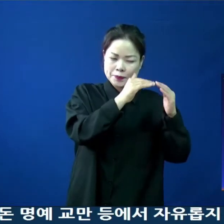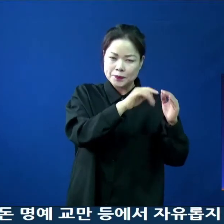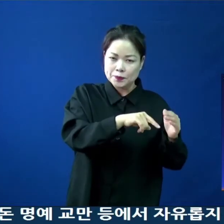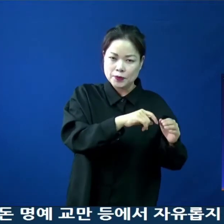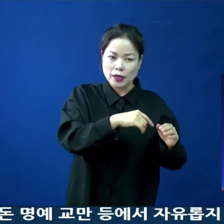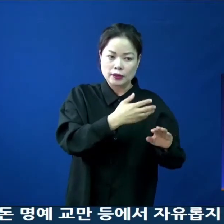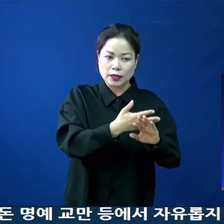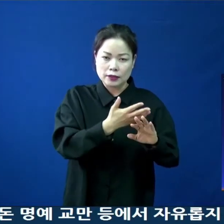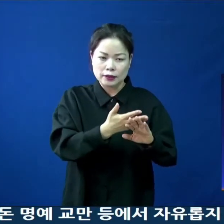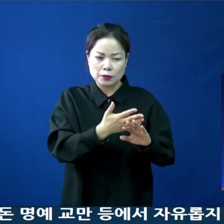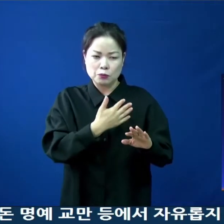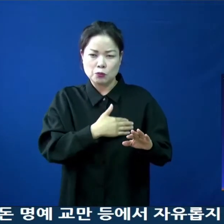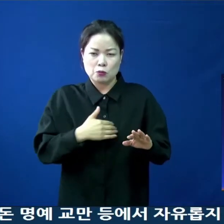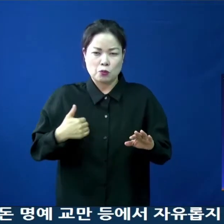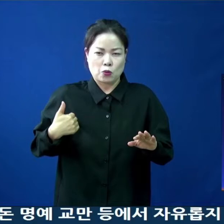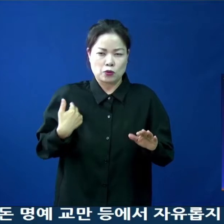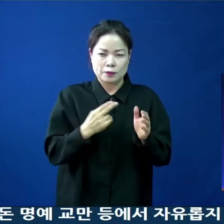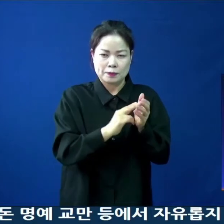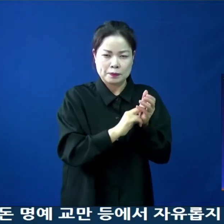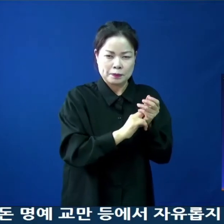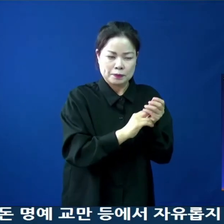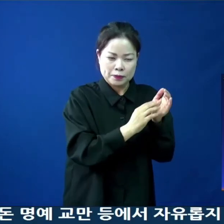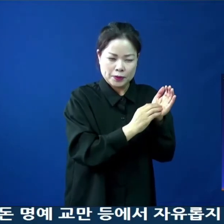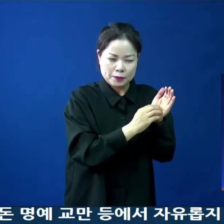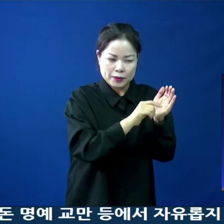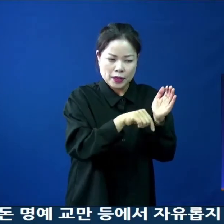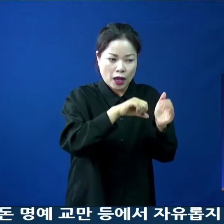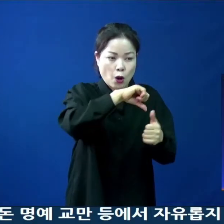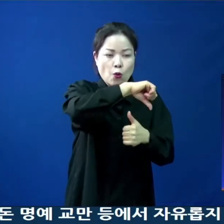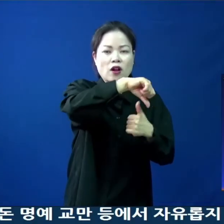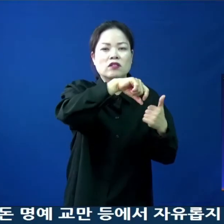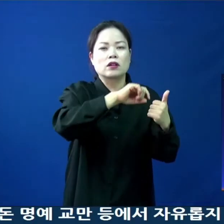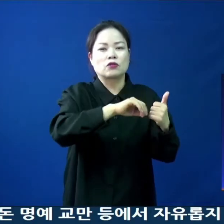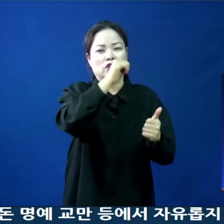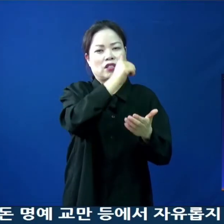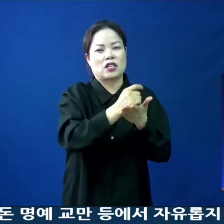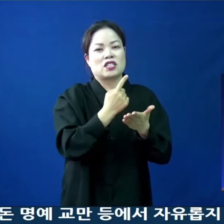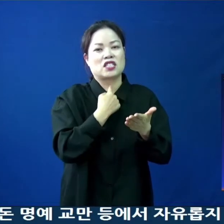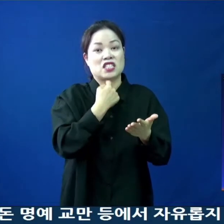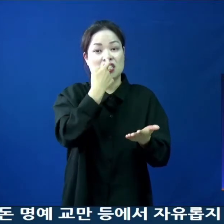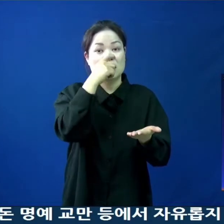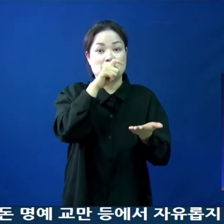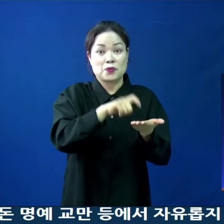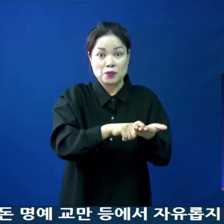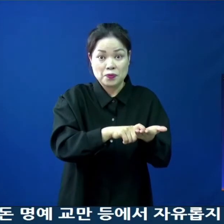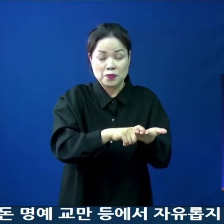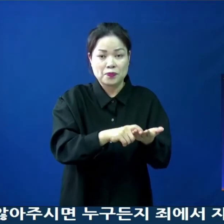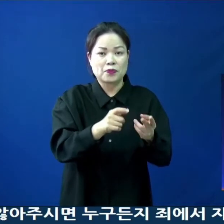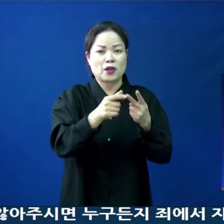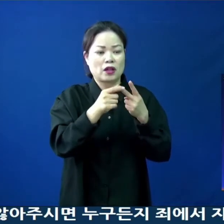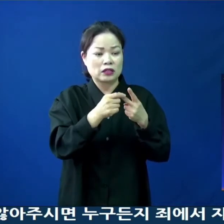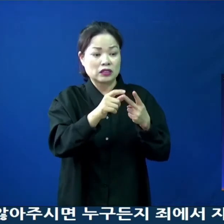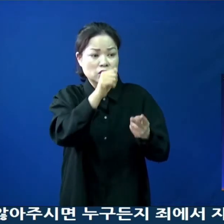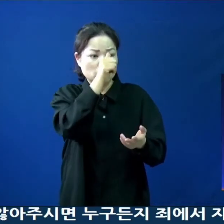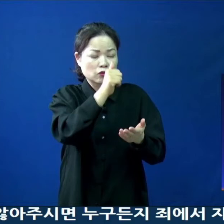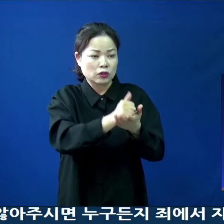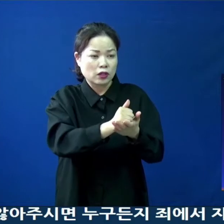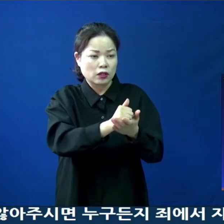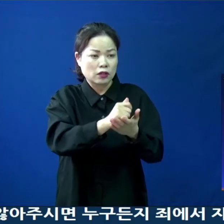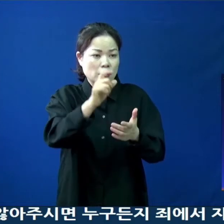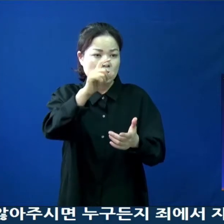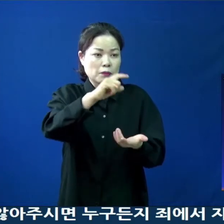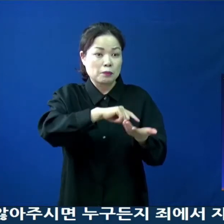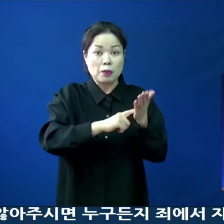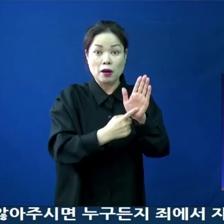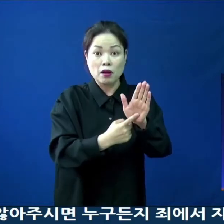다른 사람들이 알지 못하는 환경 가운데 있을 때 그러기 쉽죠. 그리고 두 번째는 혹 그 죄가